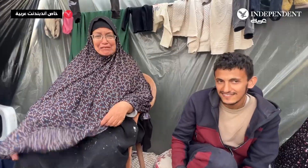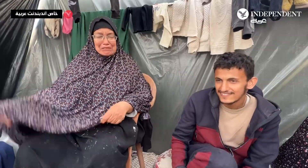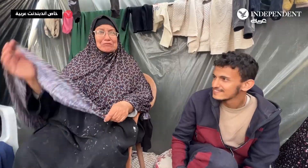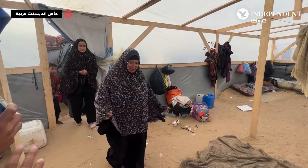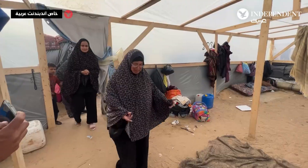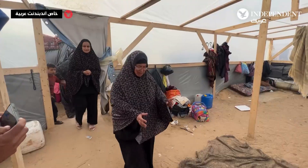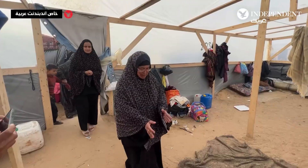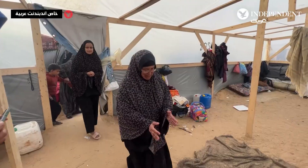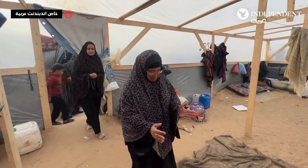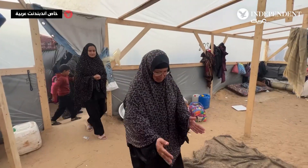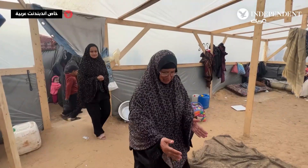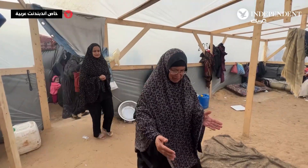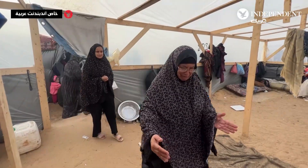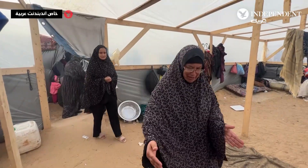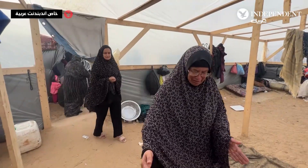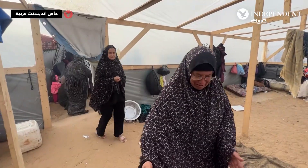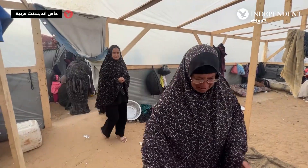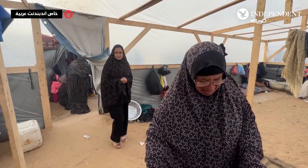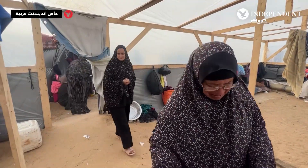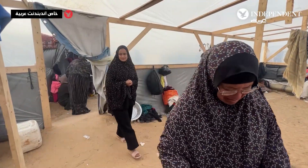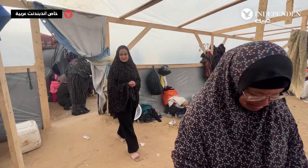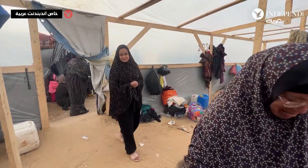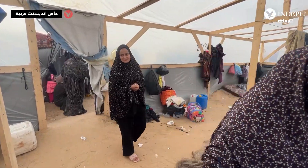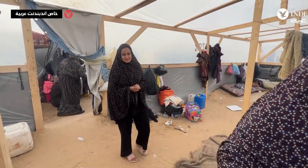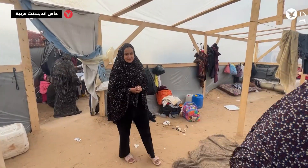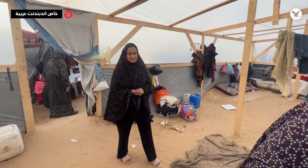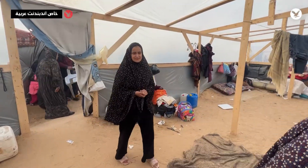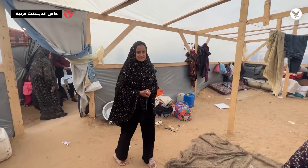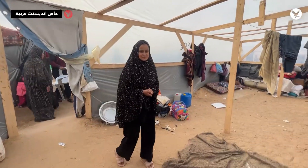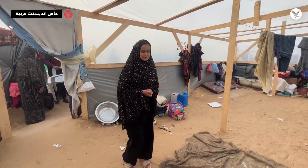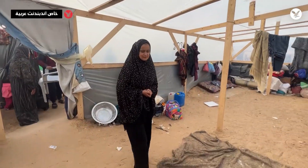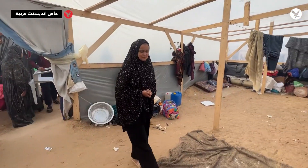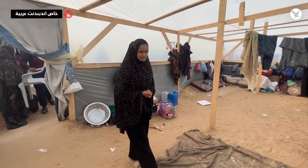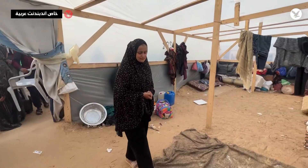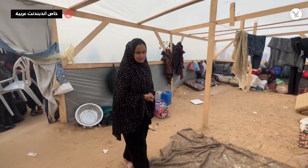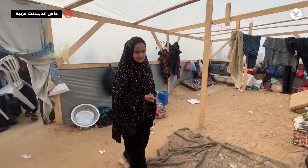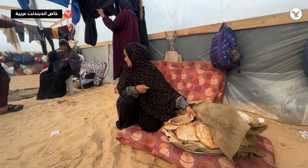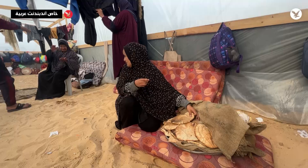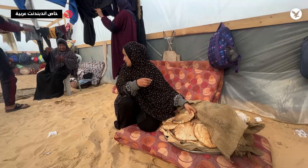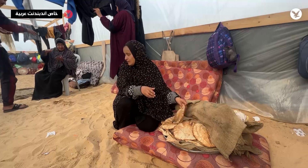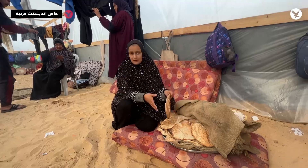فلوس، نايمين في الندفع انا والله بقي على بعض.